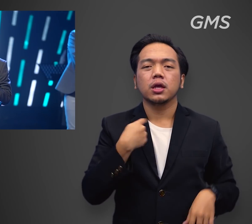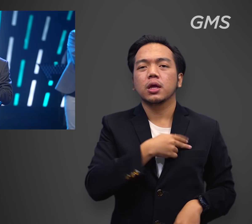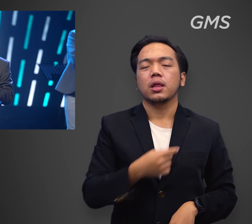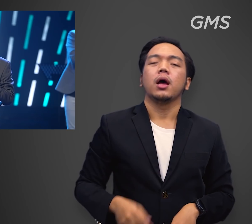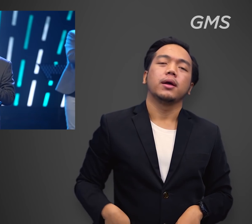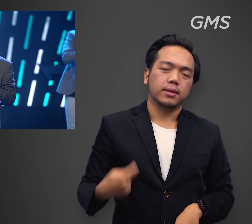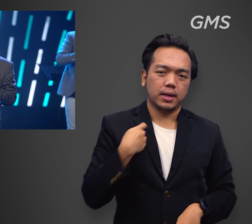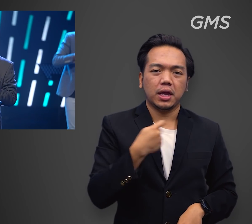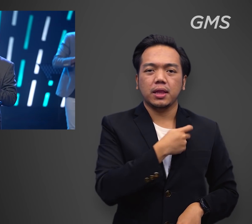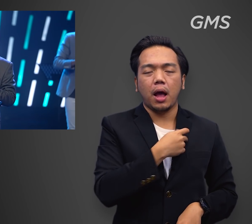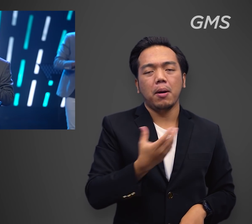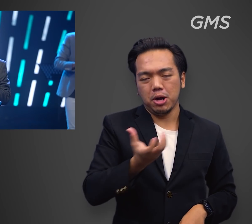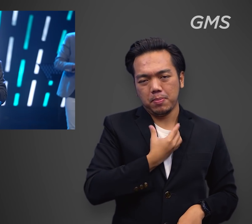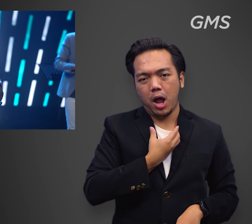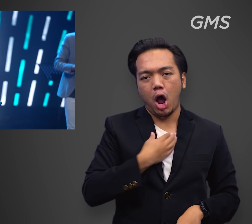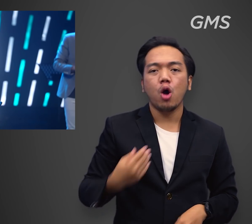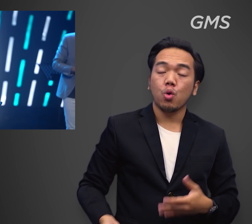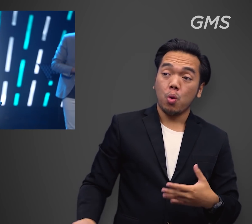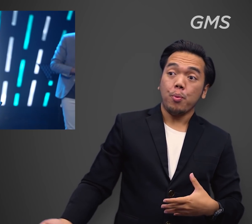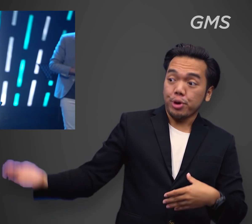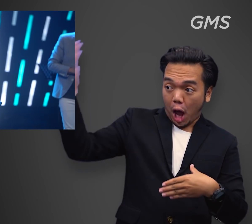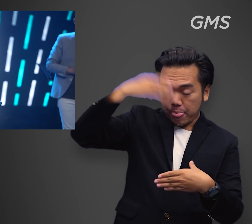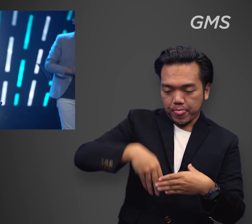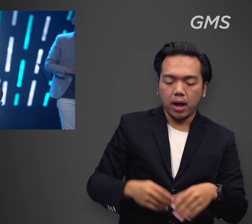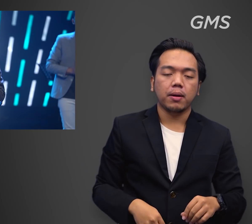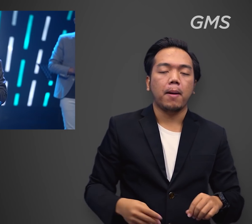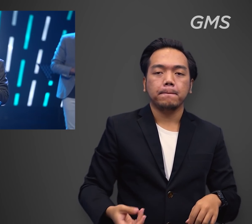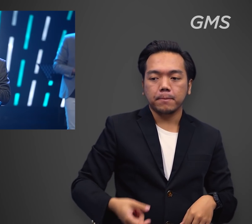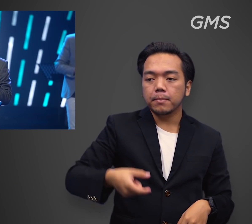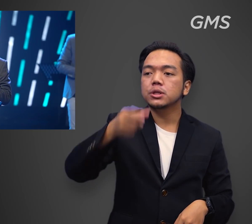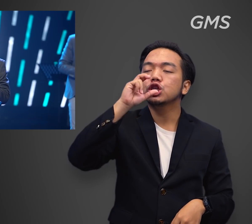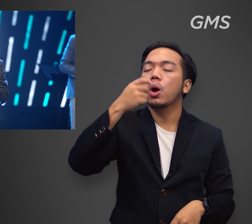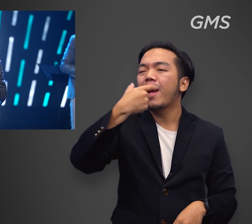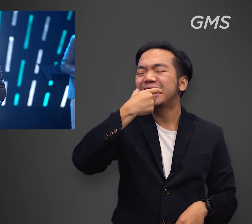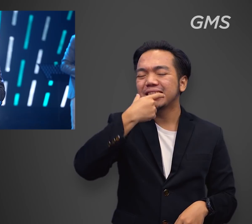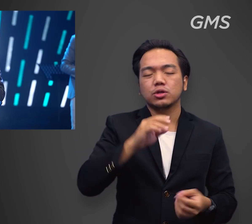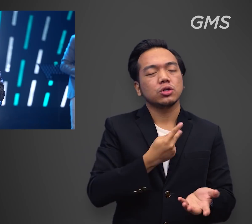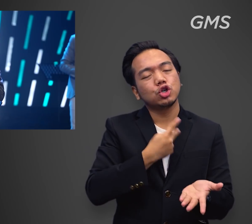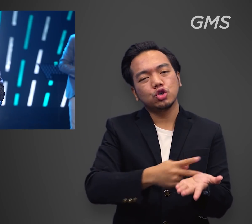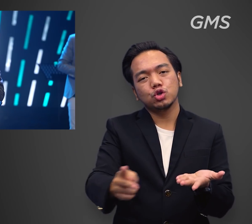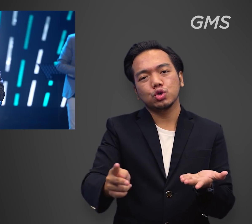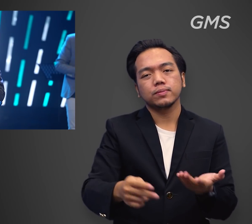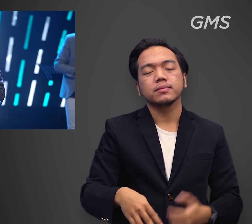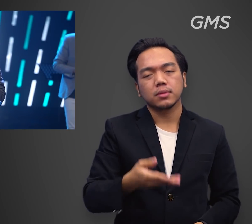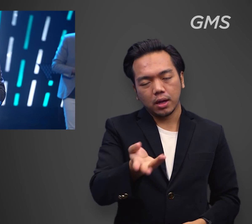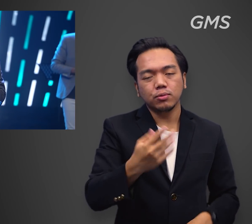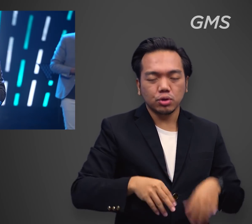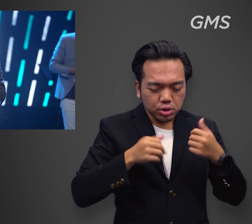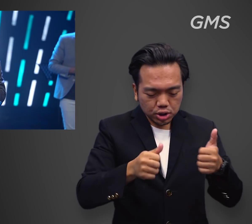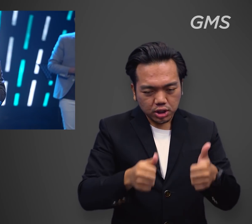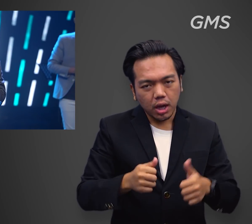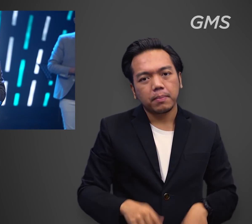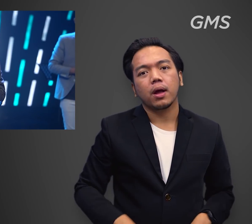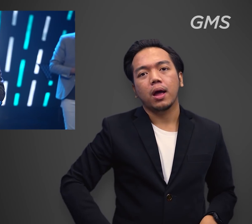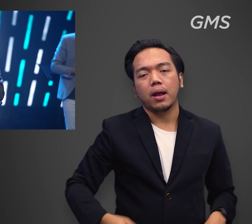kita. Kita persiapkan untuk masuk ke dalam perjamuan kudus. Persiapkan juga unsur-unsur perjamuan kudus